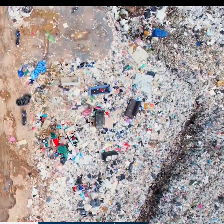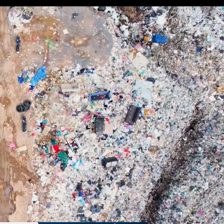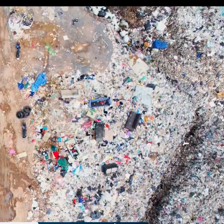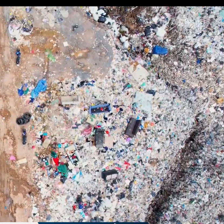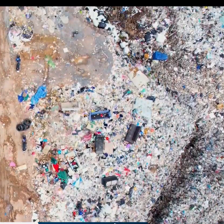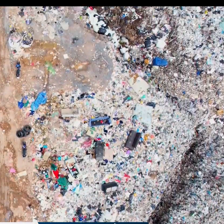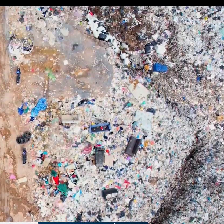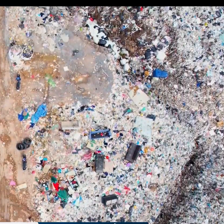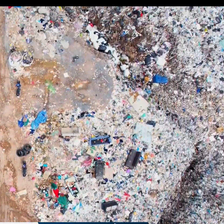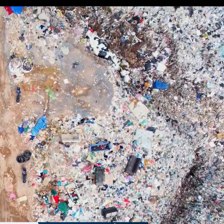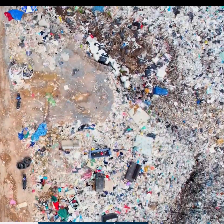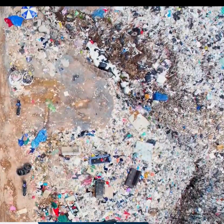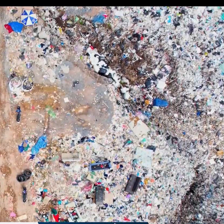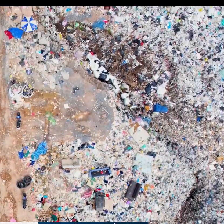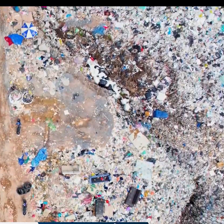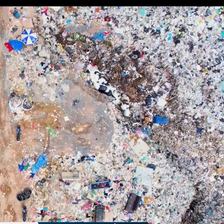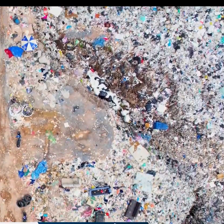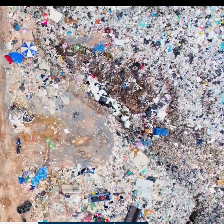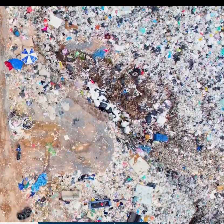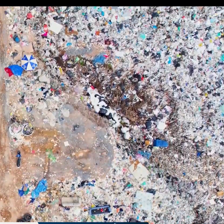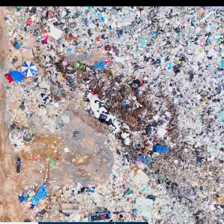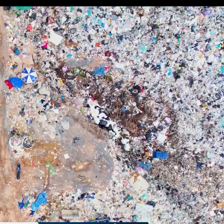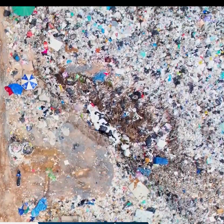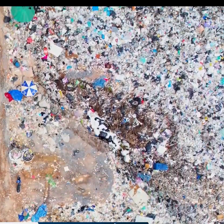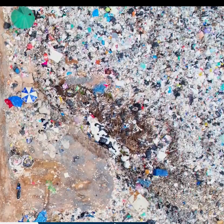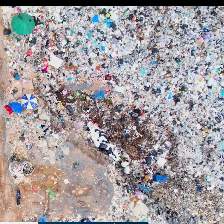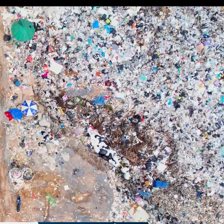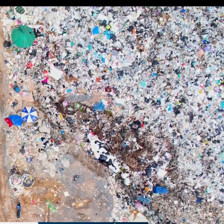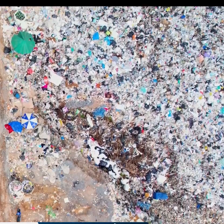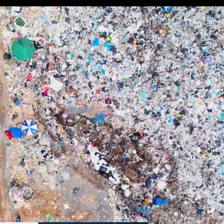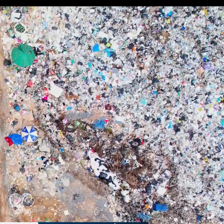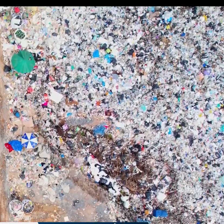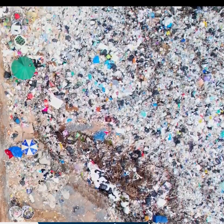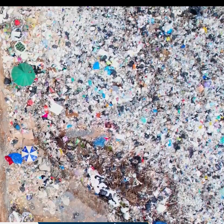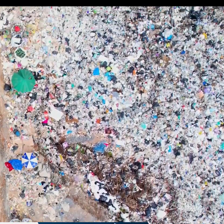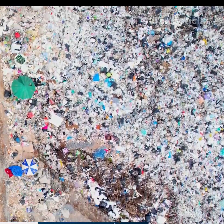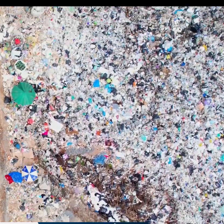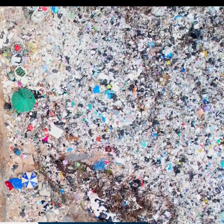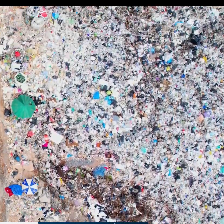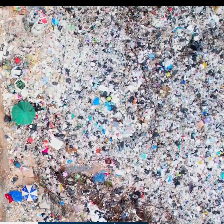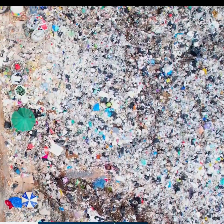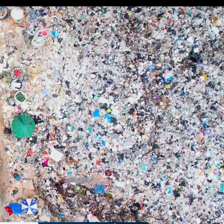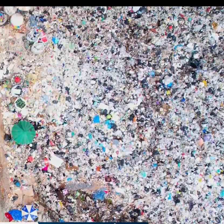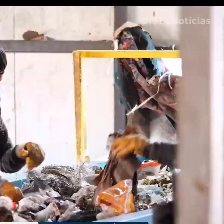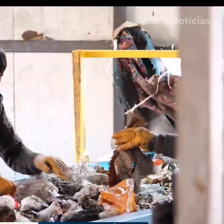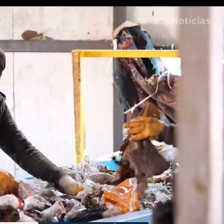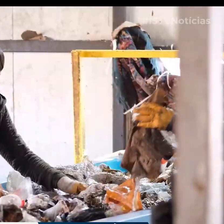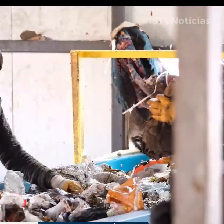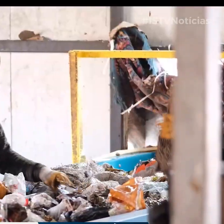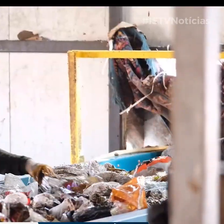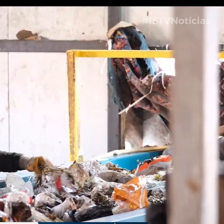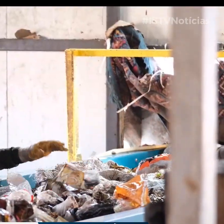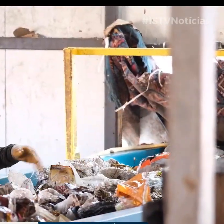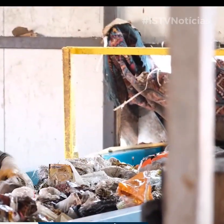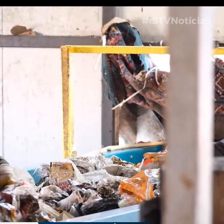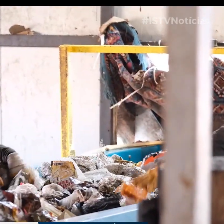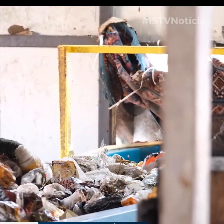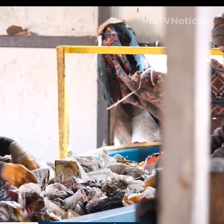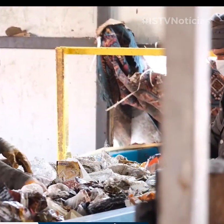o significado agora é abre aspas qualquer material que ainda não pode ser reciclado ou